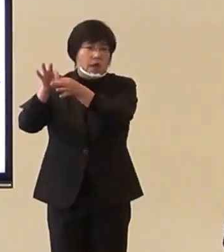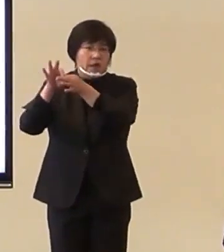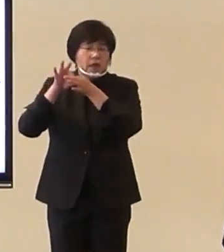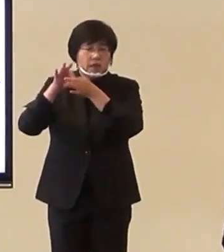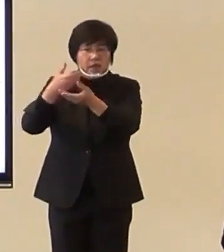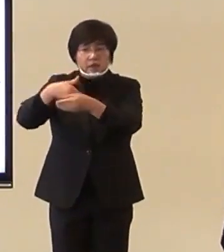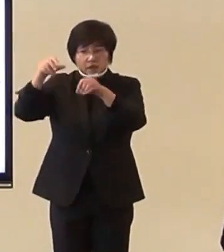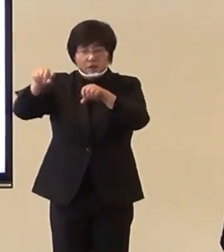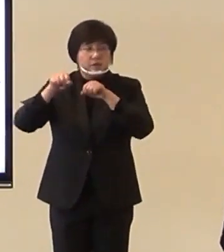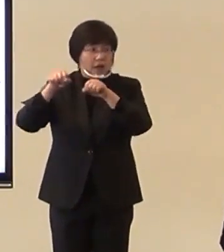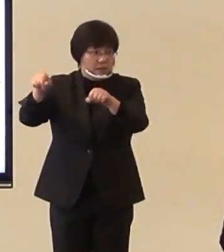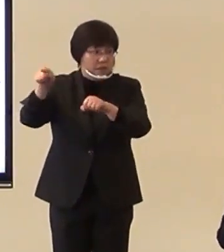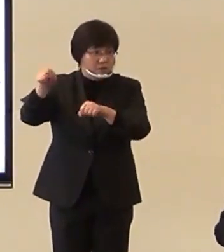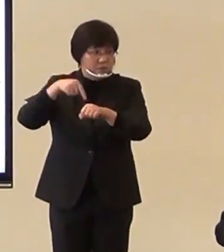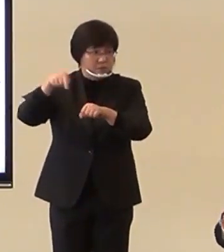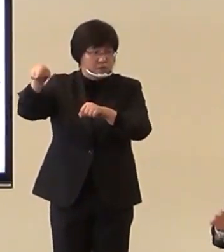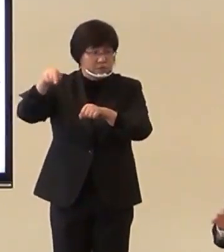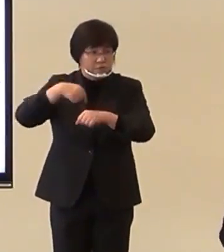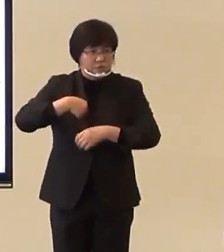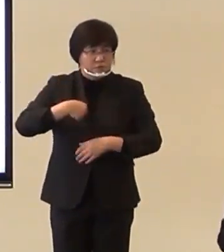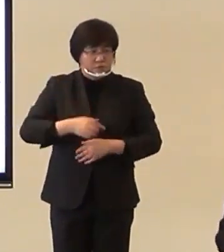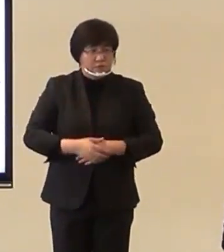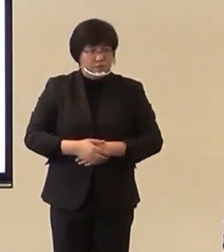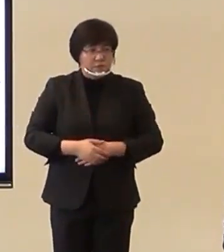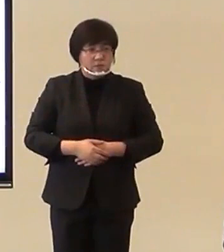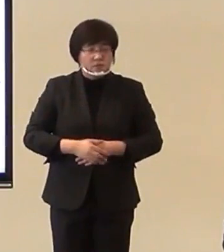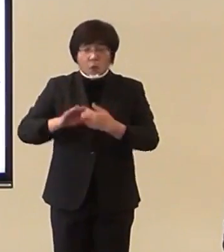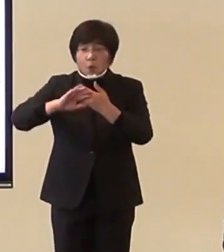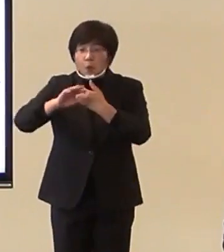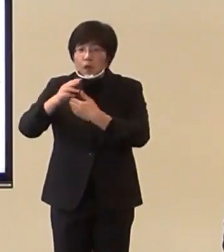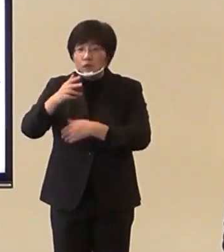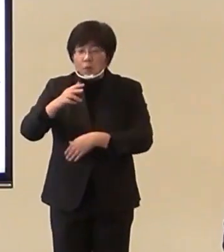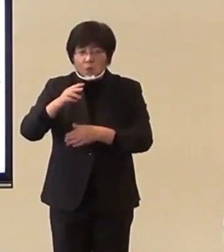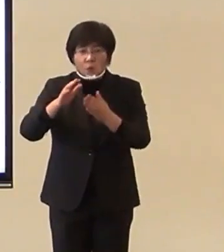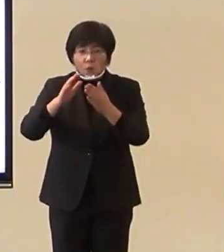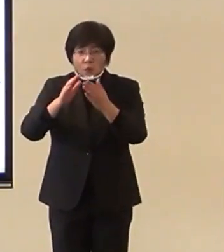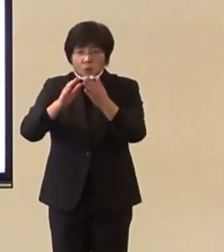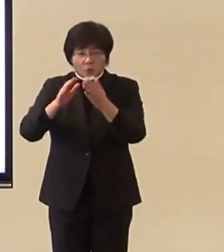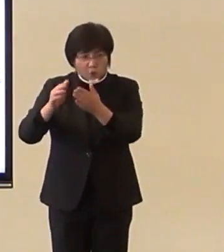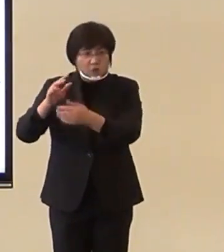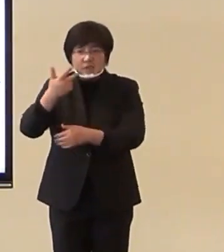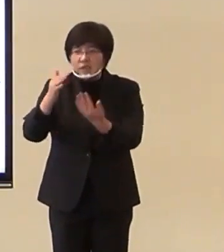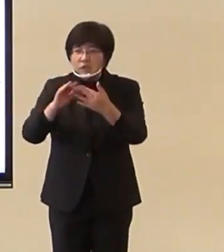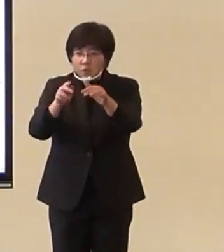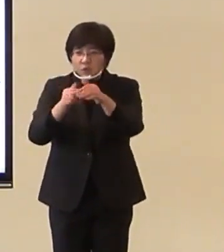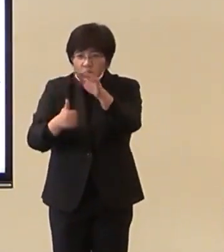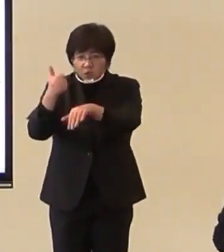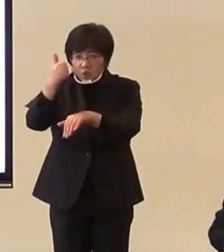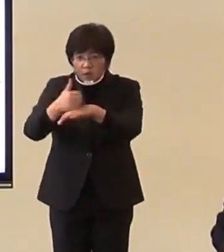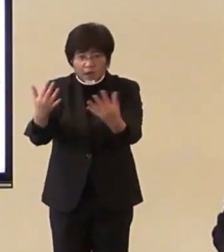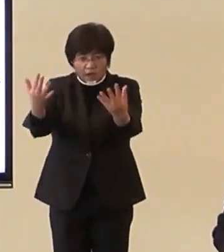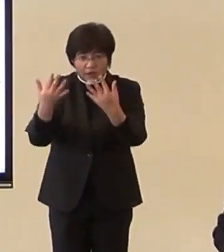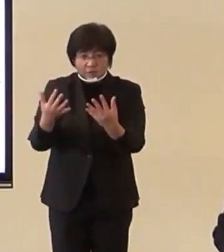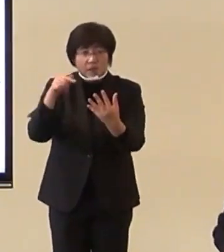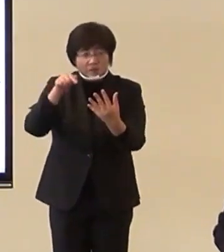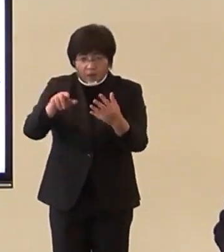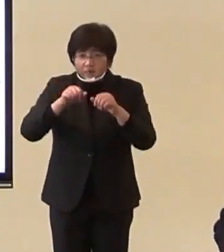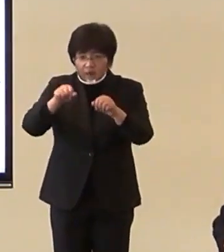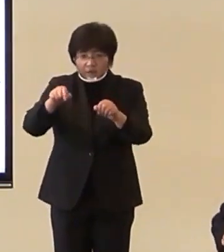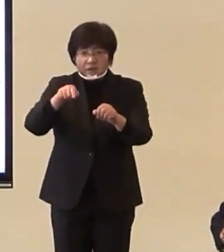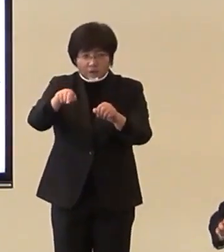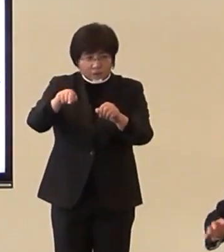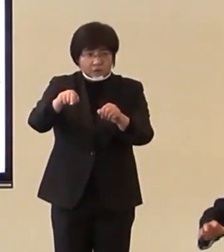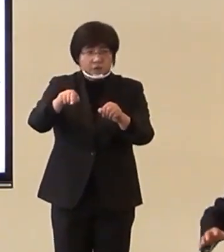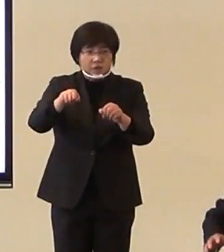ずだということで町長さんが集まってやってくださったんですけど、現場に行くと全然違う、予算も違う、それ